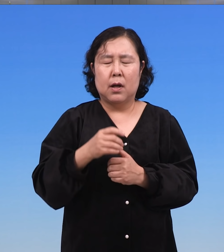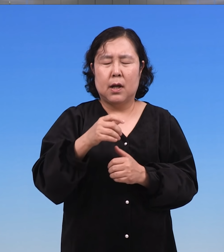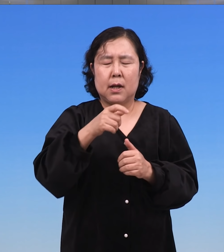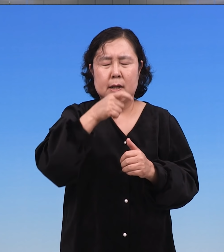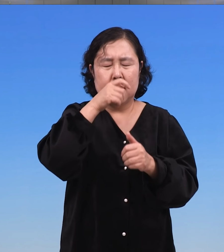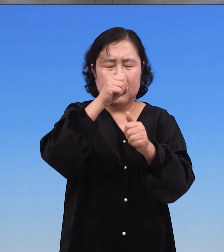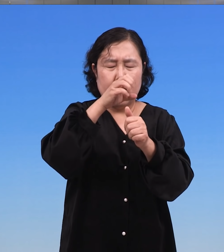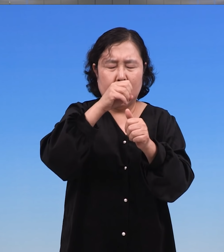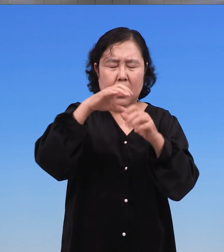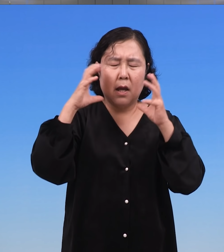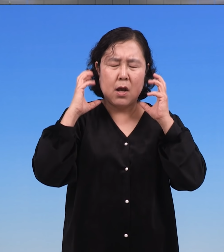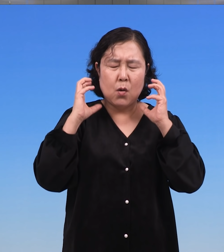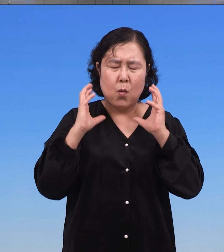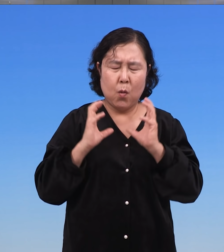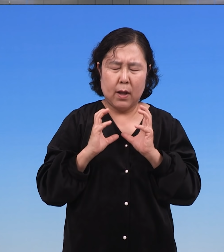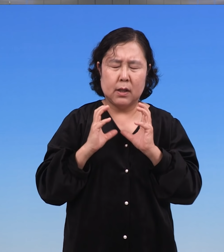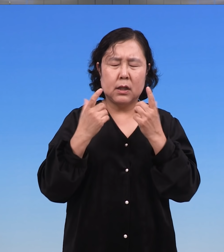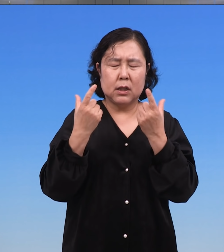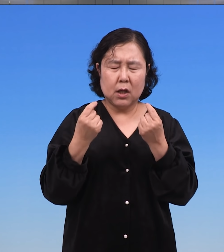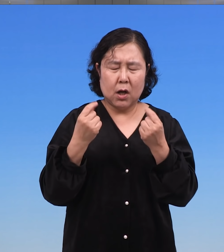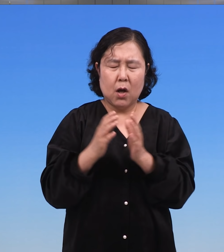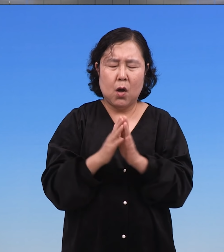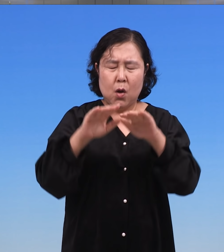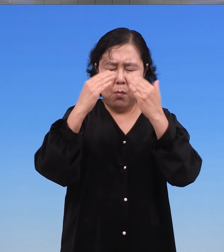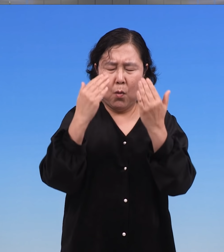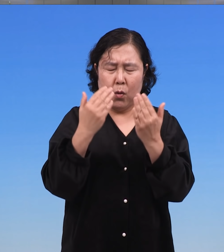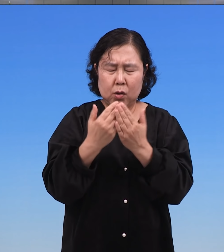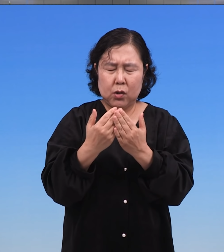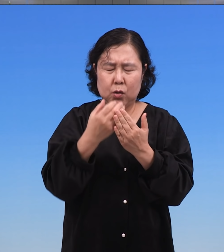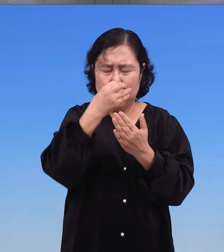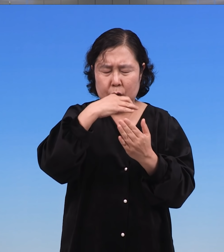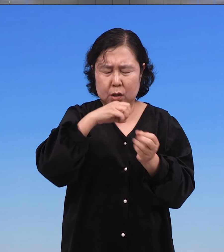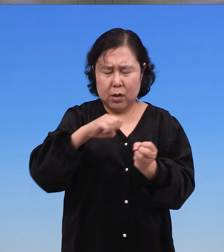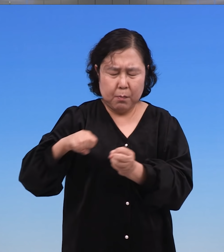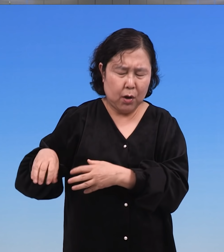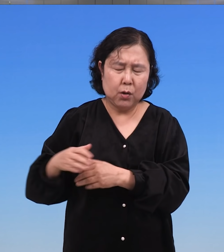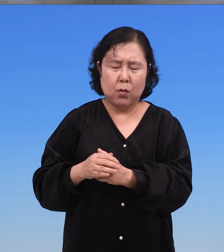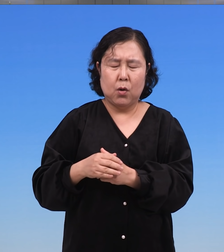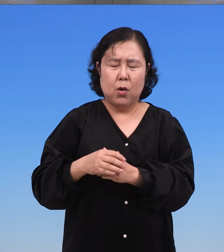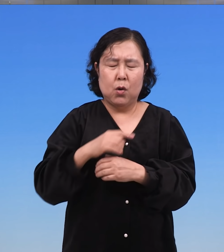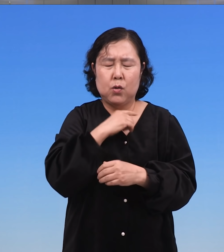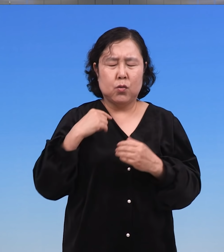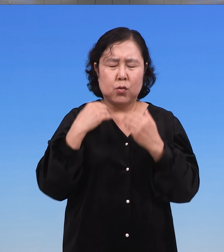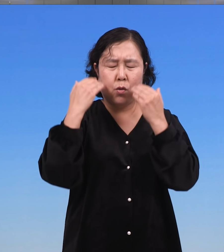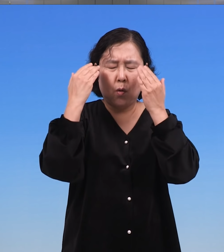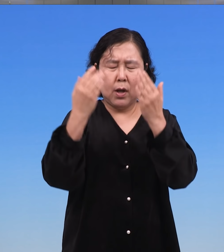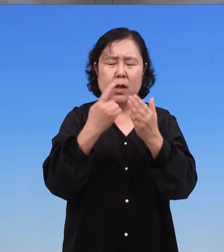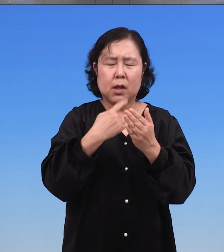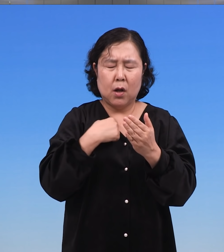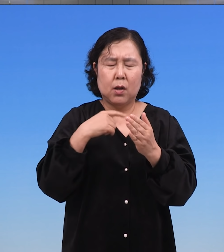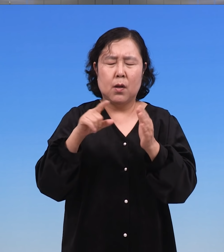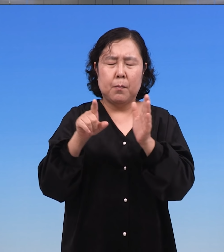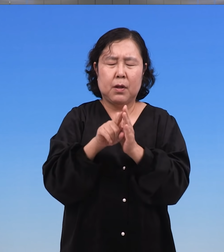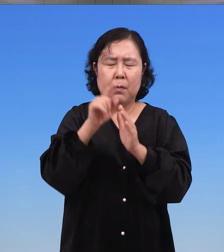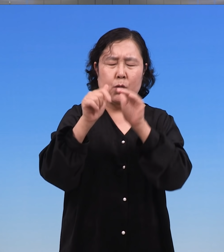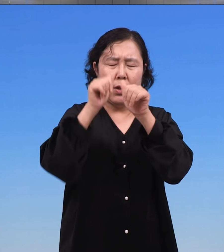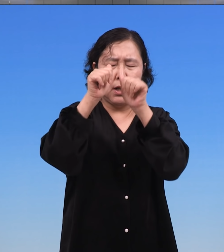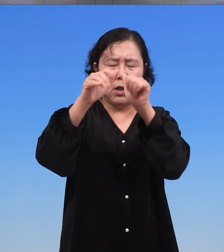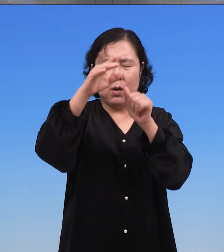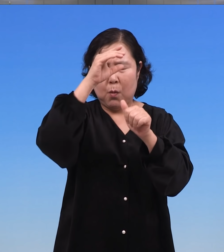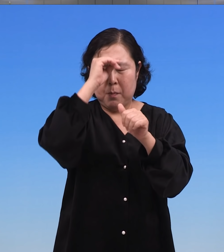세례요한처럼 모든 기득권을 다 내려놓고 결국은 순교하는 자리로 나아갔던 그 믿음의 어른들의